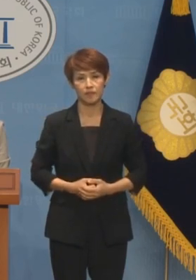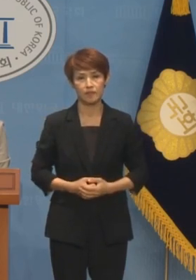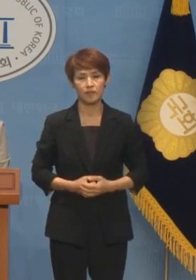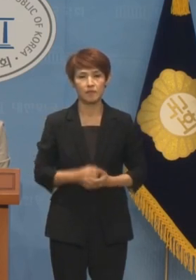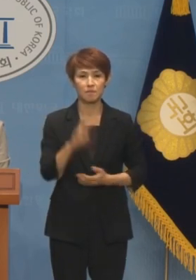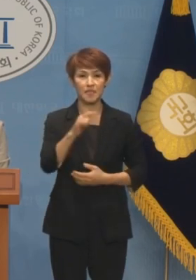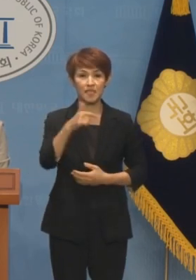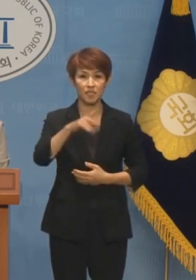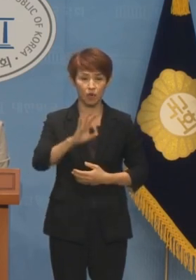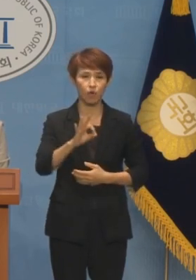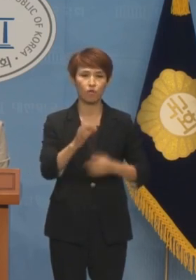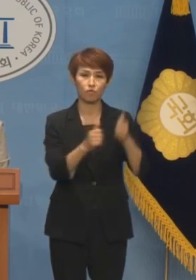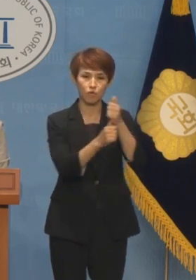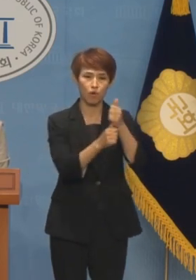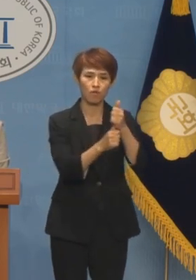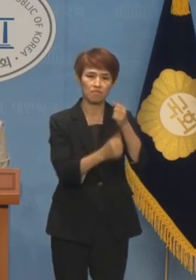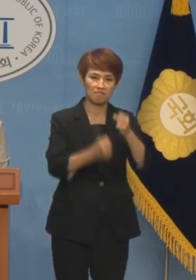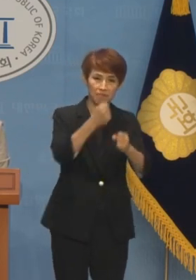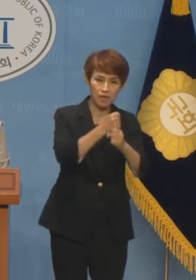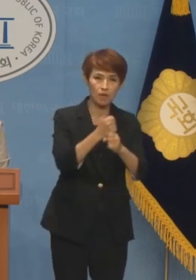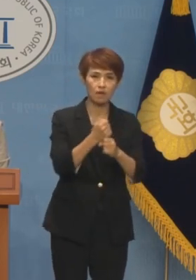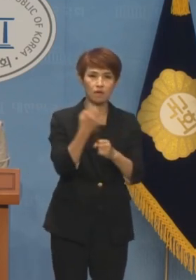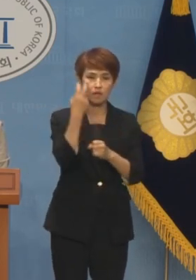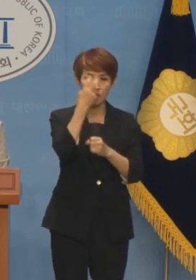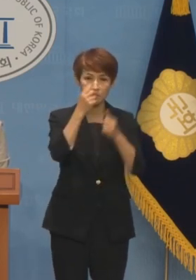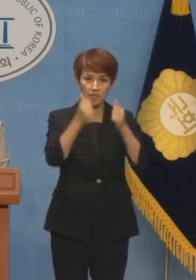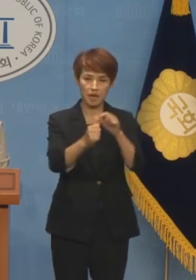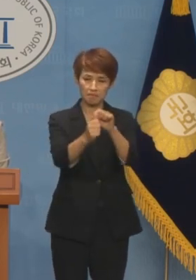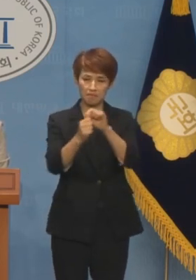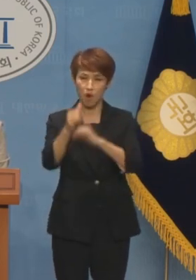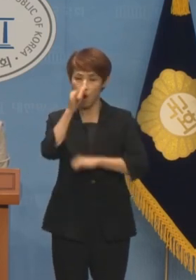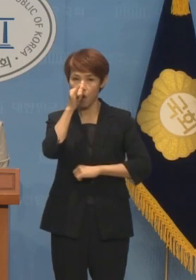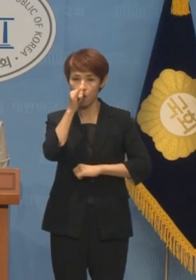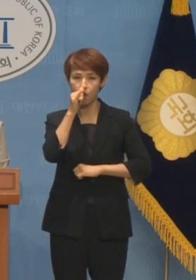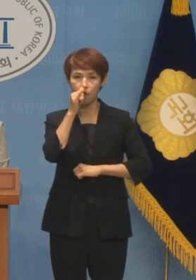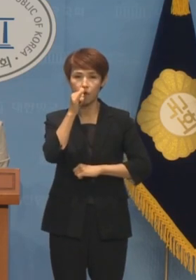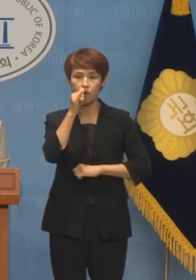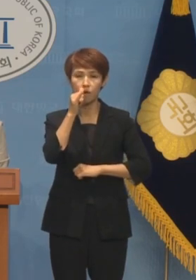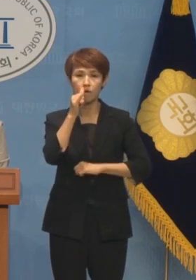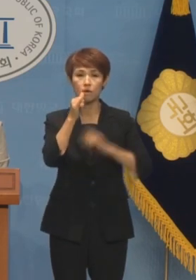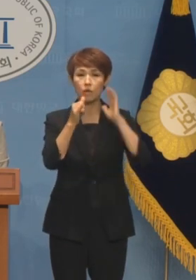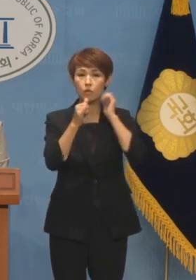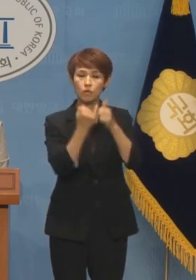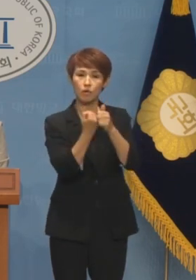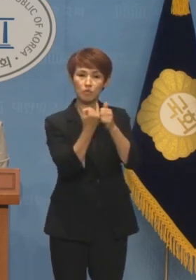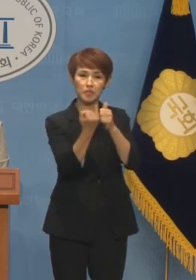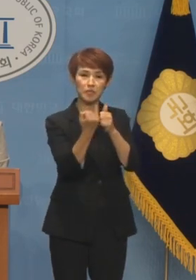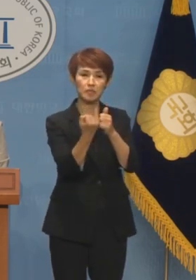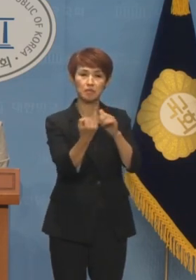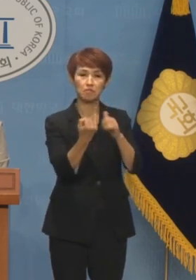민정수석 부활, 검찰 인사로 김건희 여사를 소환 조사하는 쇼조차 용납